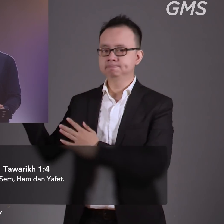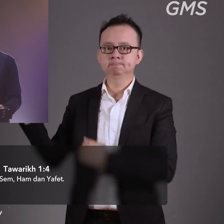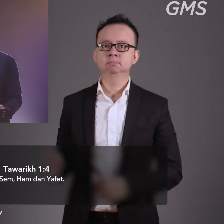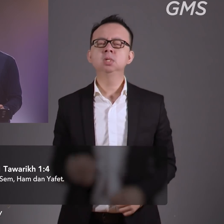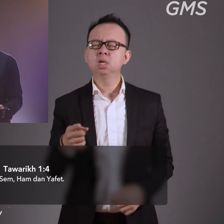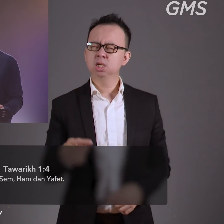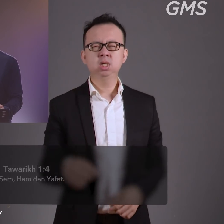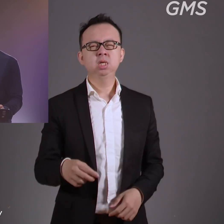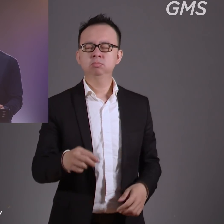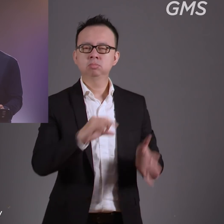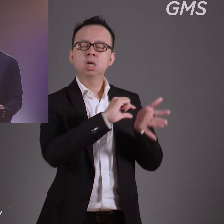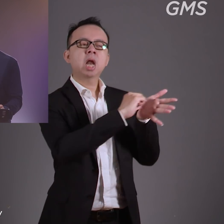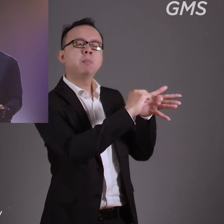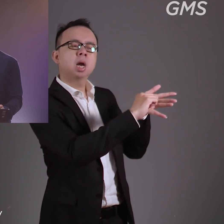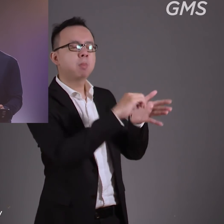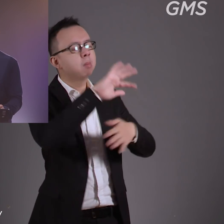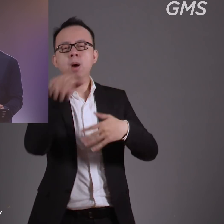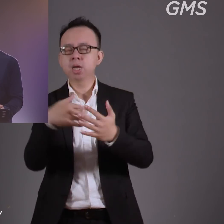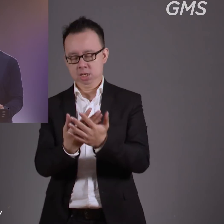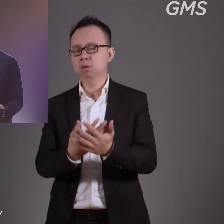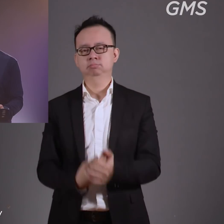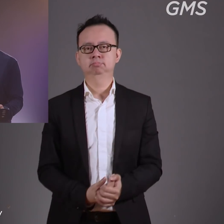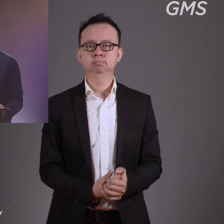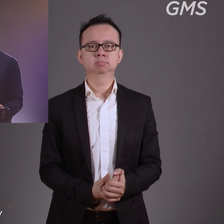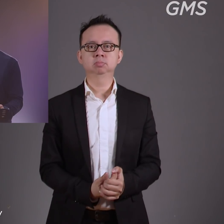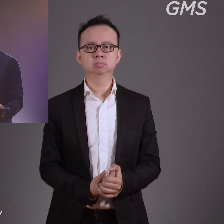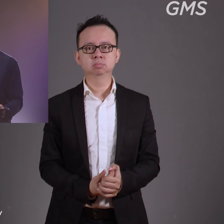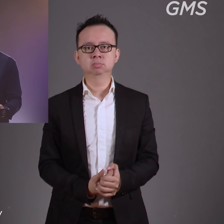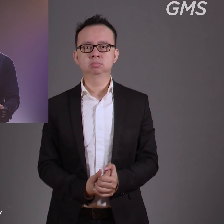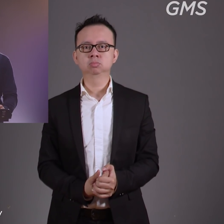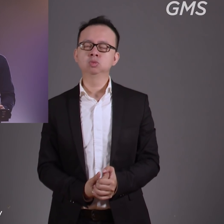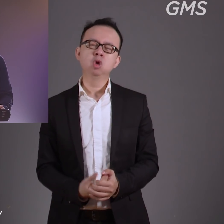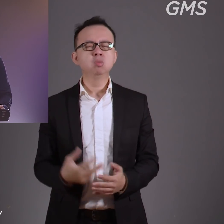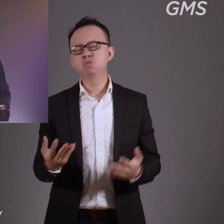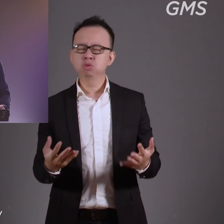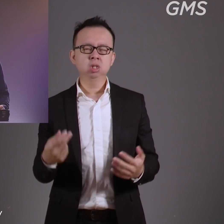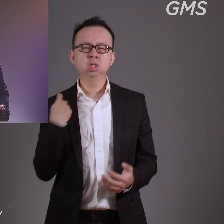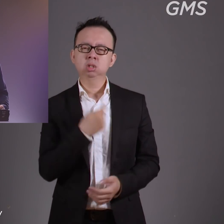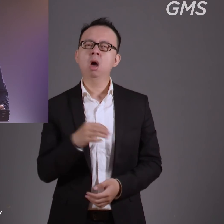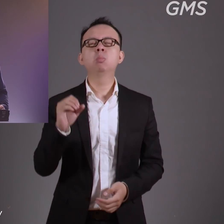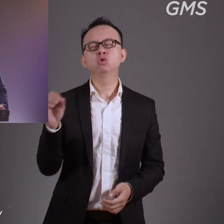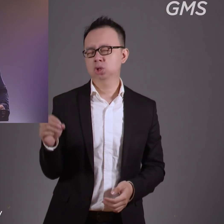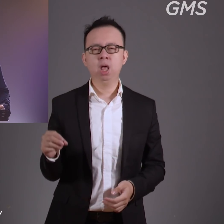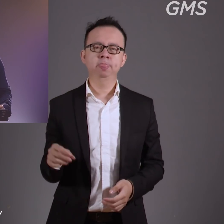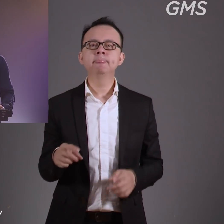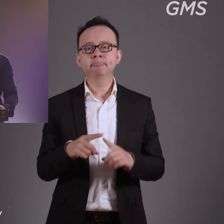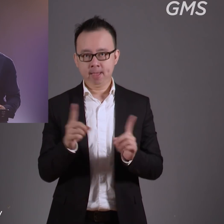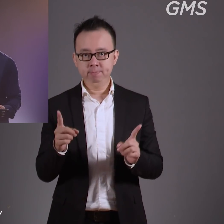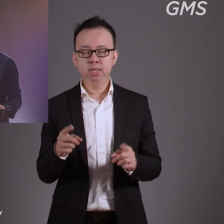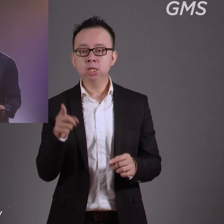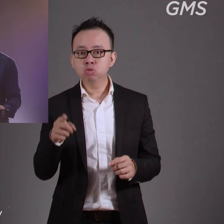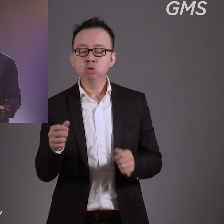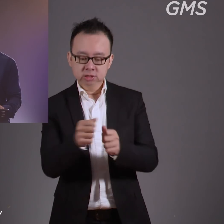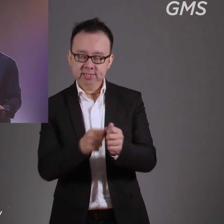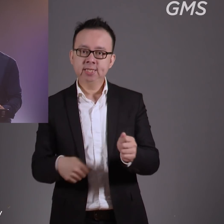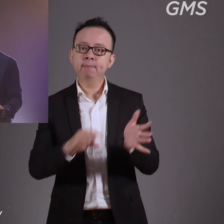Ini nama-nama saja kalau kita baca seringkali kita lalui begitu aja. Karena boring. Mungkin bagi kita nggak ada signifikansinya, tetapi sebenarnya